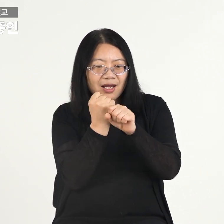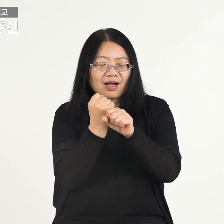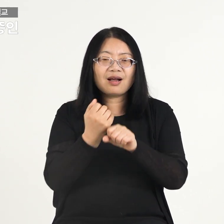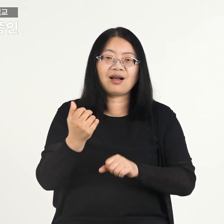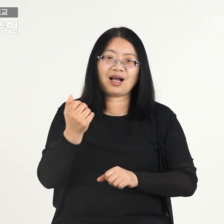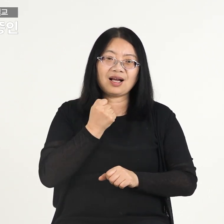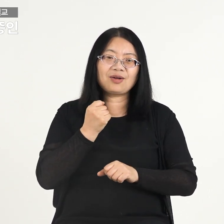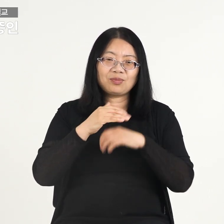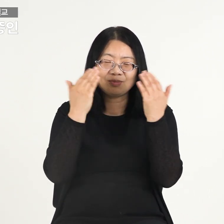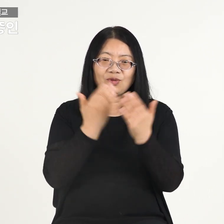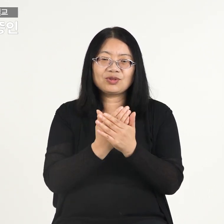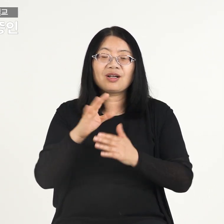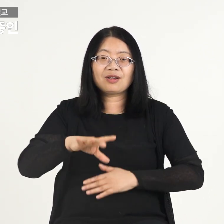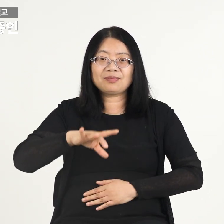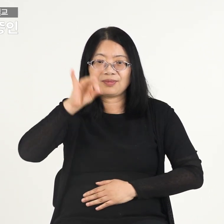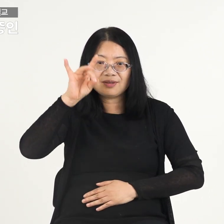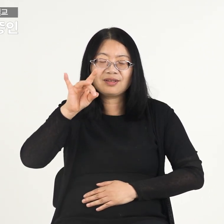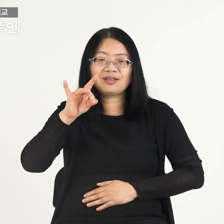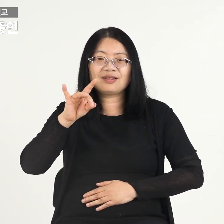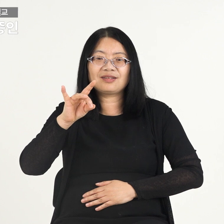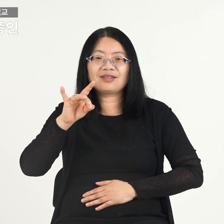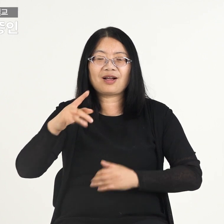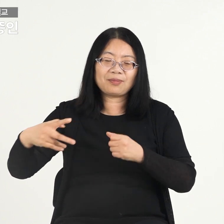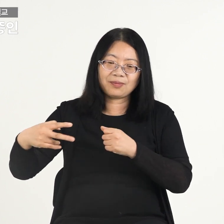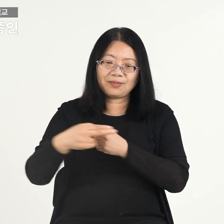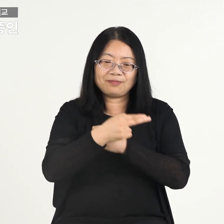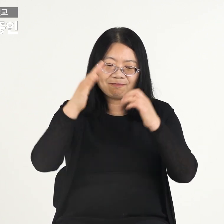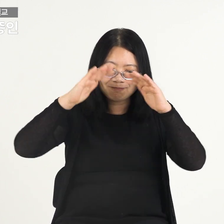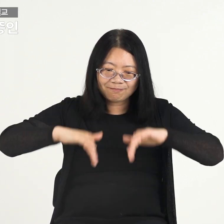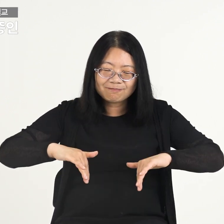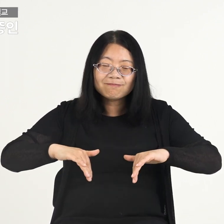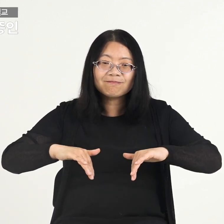있던 모든 것들을 먼저 허물어야